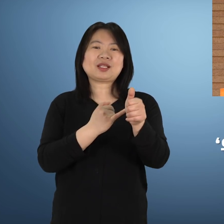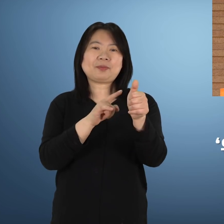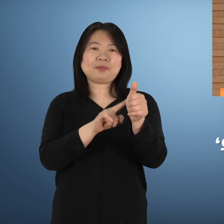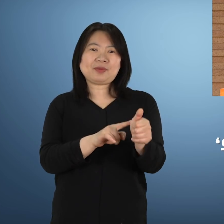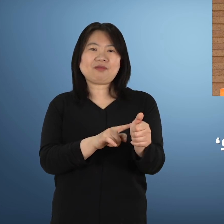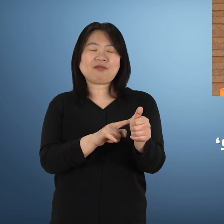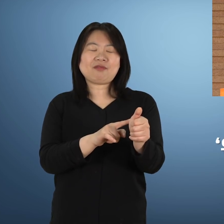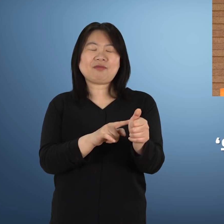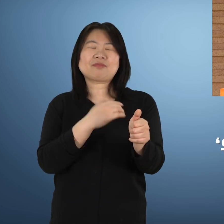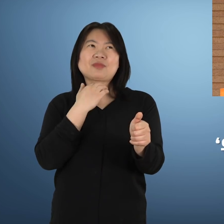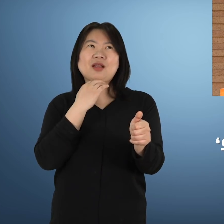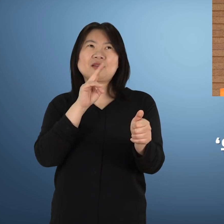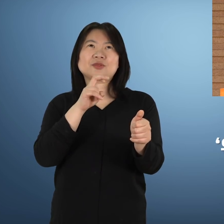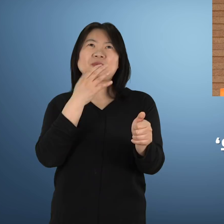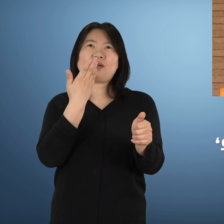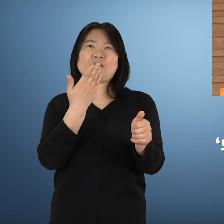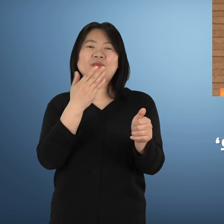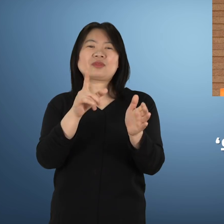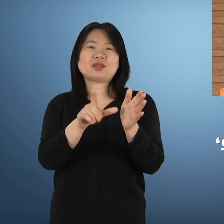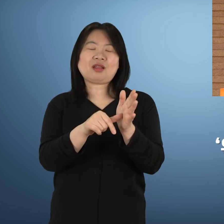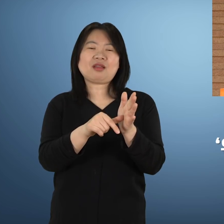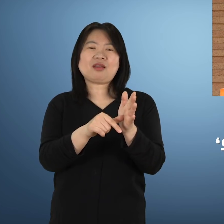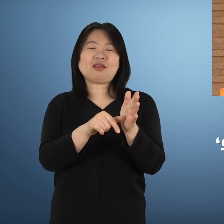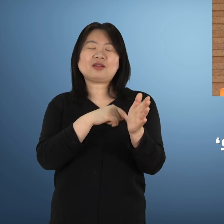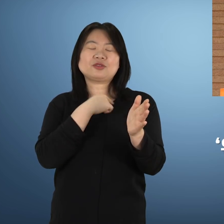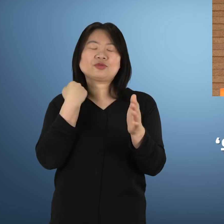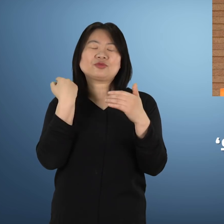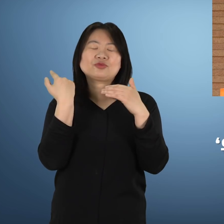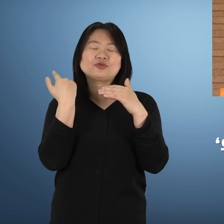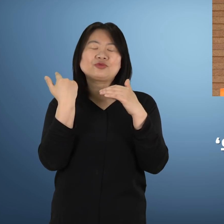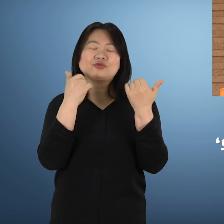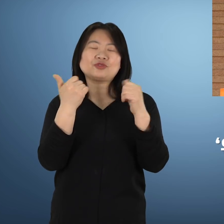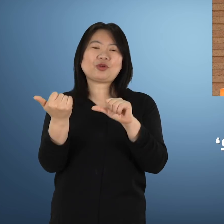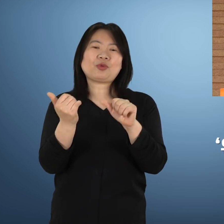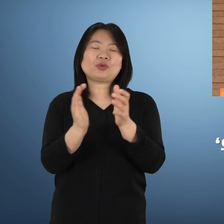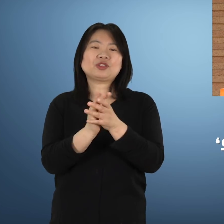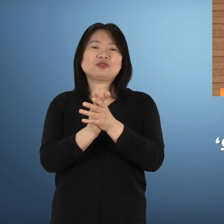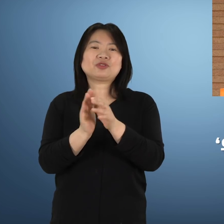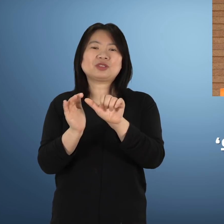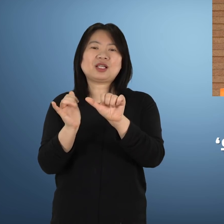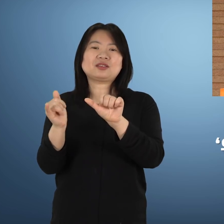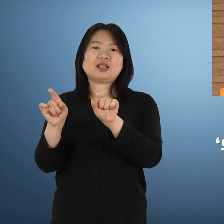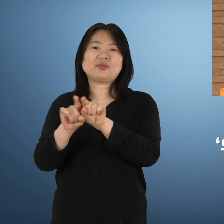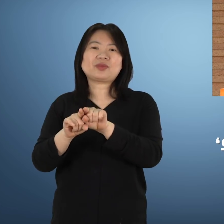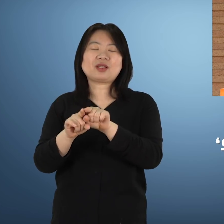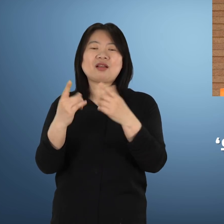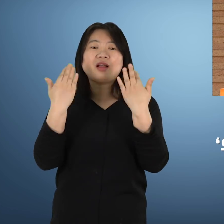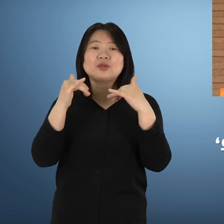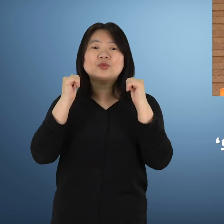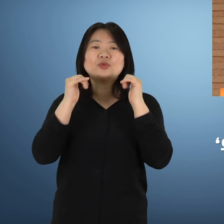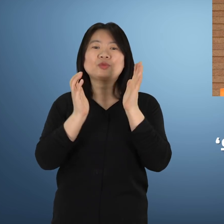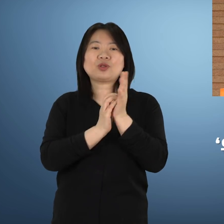남편의 29살 때 죽은 거예요. 친구 5명과 학교를 졸업하자마자